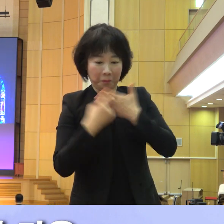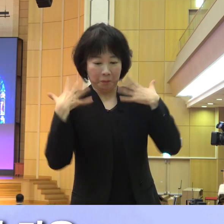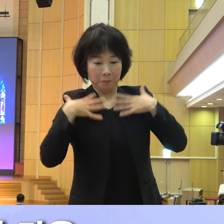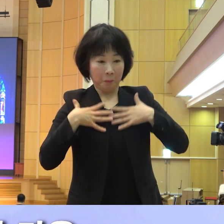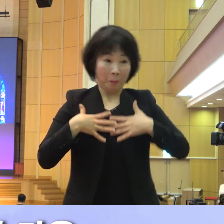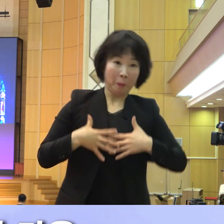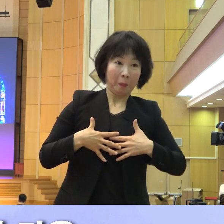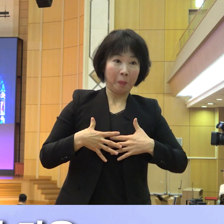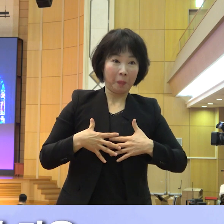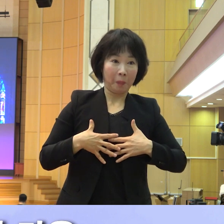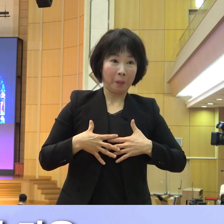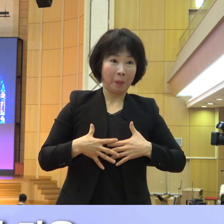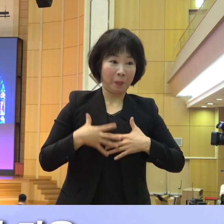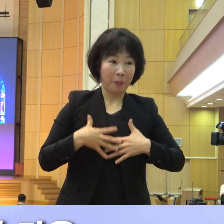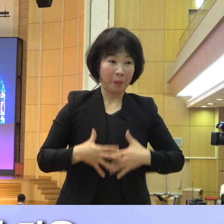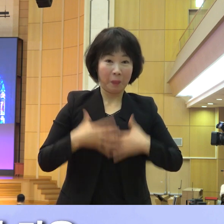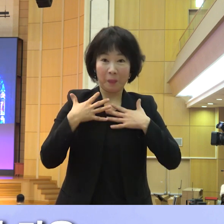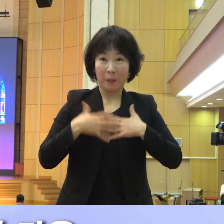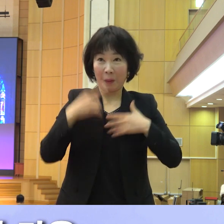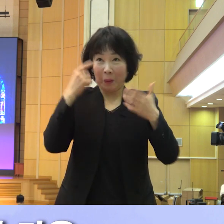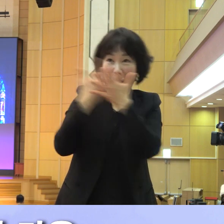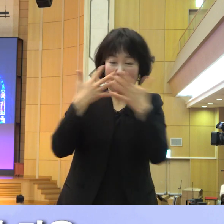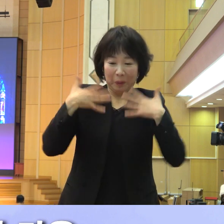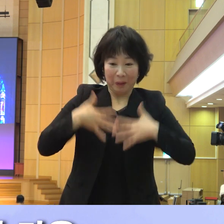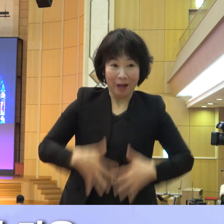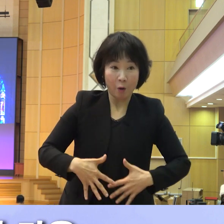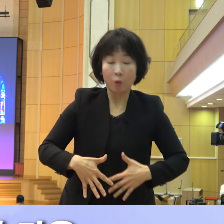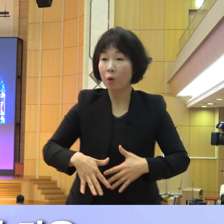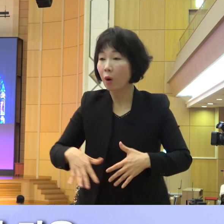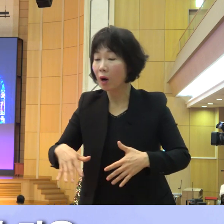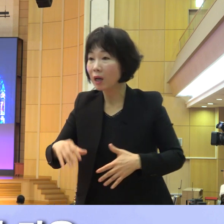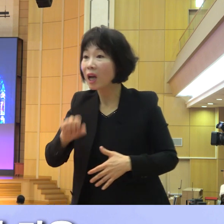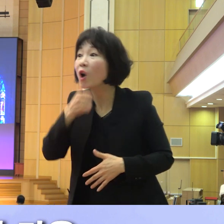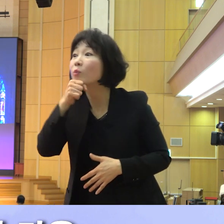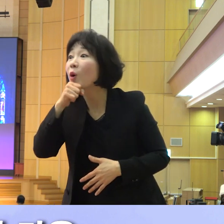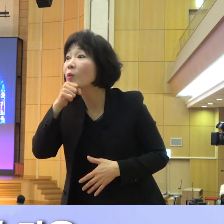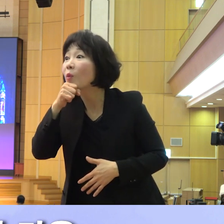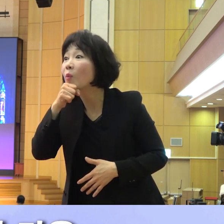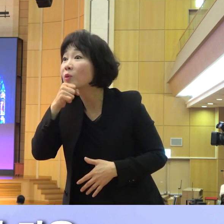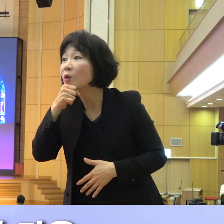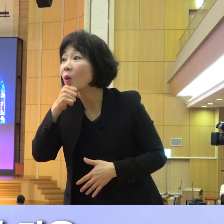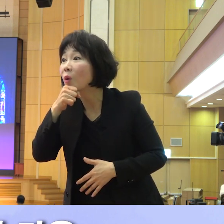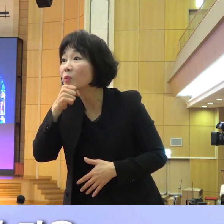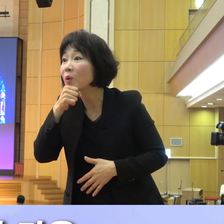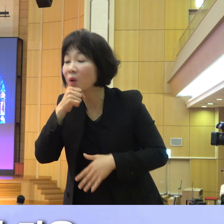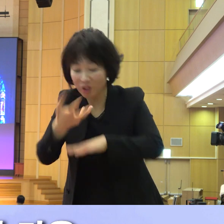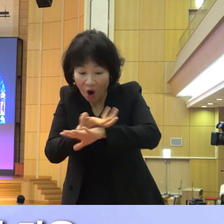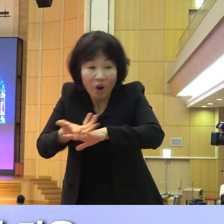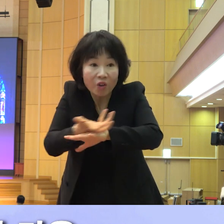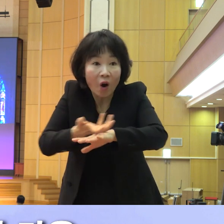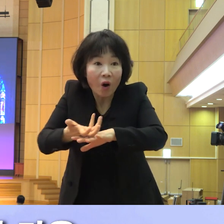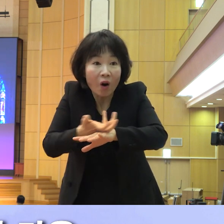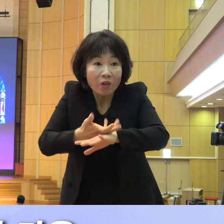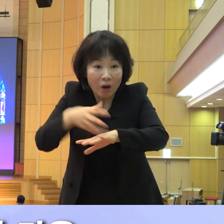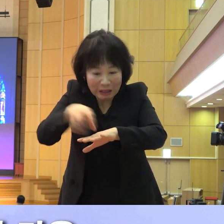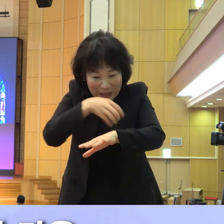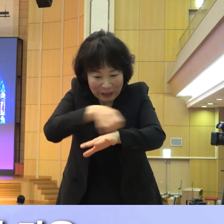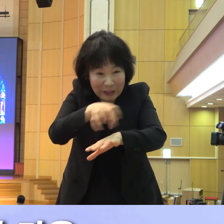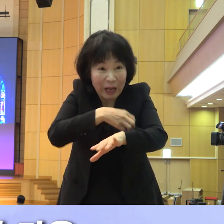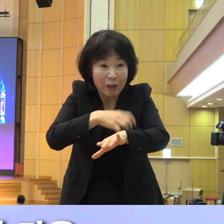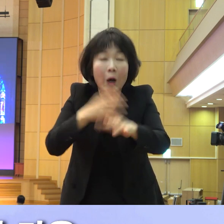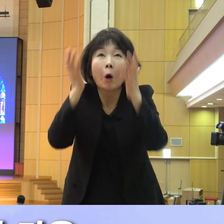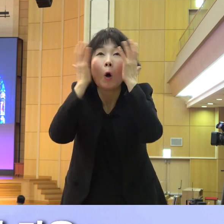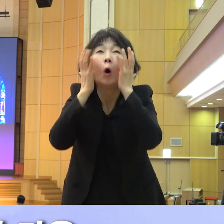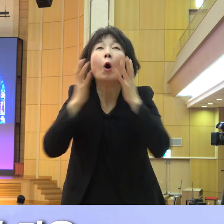또 염소 가죽을 베어서 벗겨서 턱이든지 가슴이든지